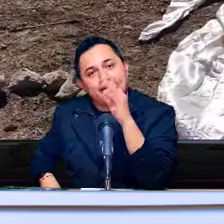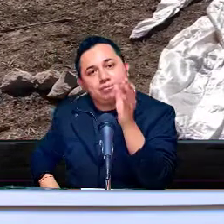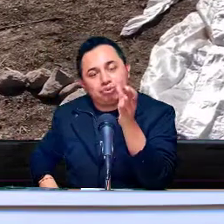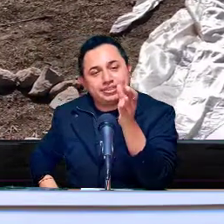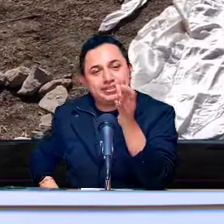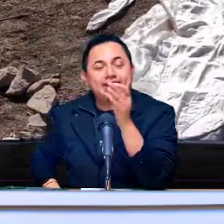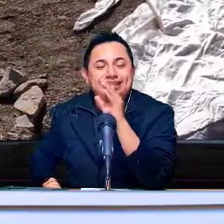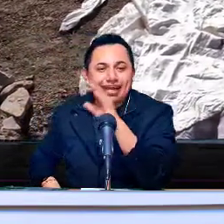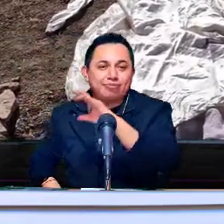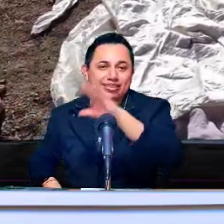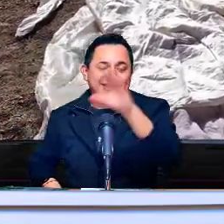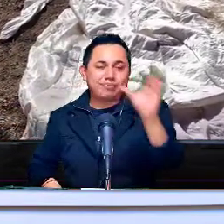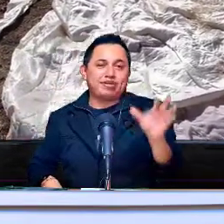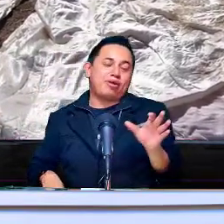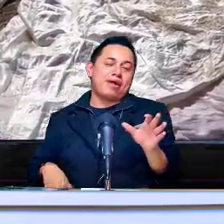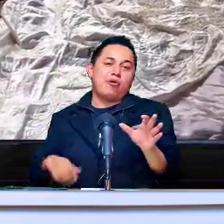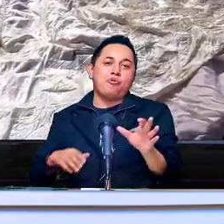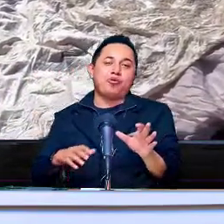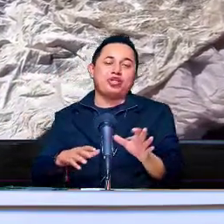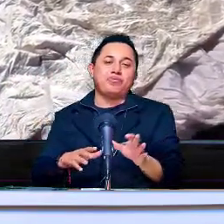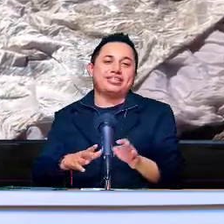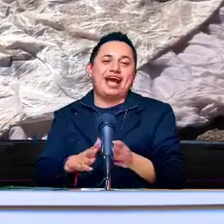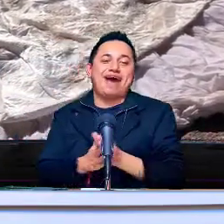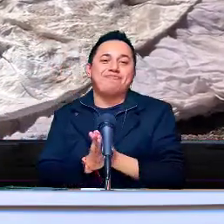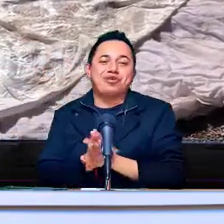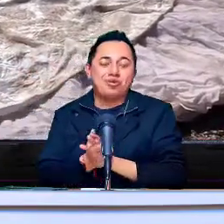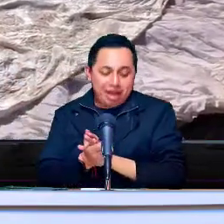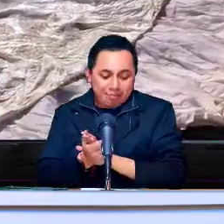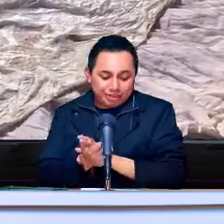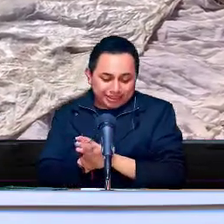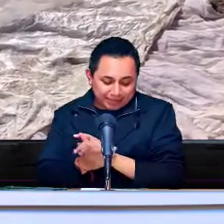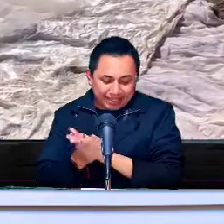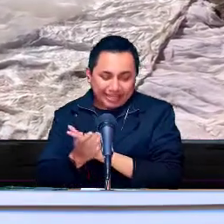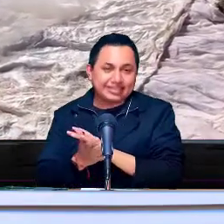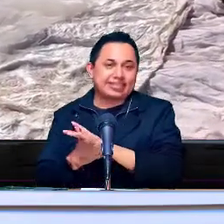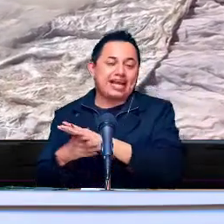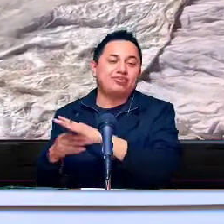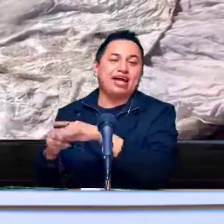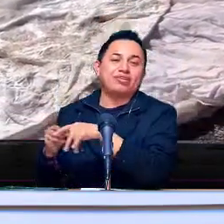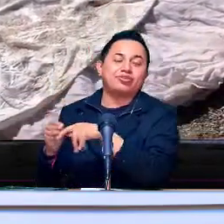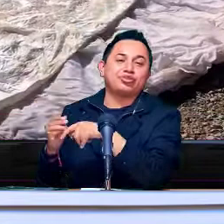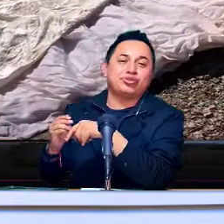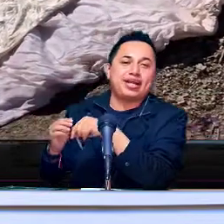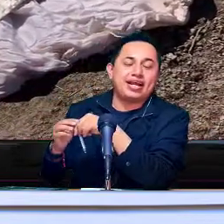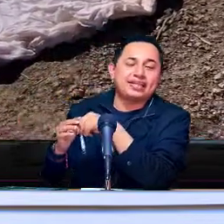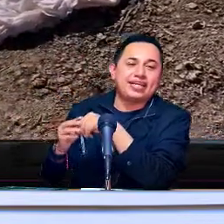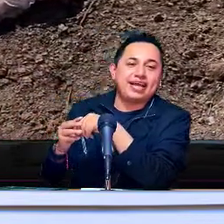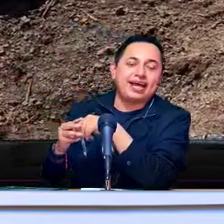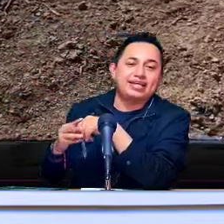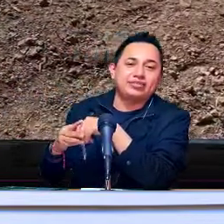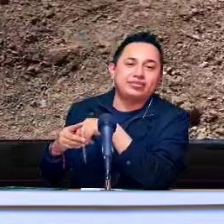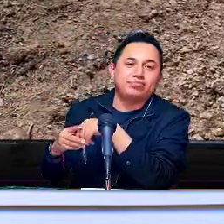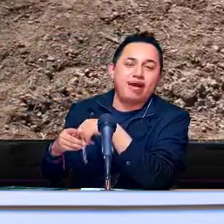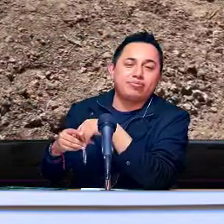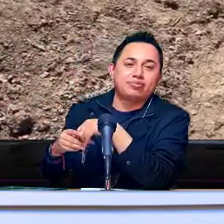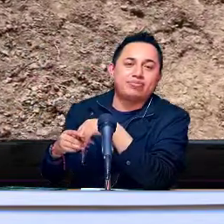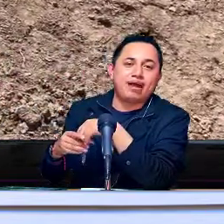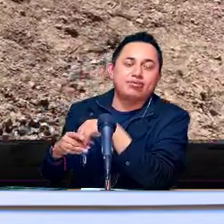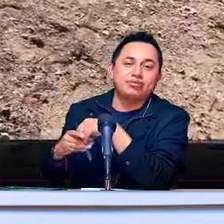pues tengamos este panorama un poquito más amplio muchísimas gracias a leonardo yo soy a gatica estos vámonos de vagos